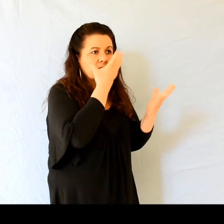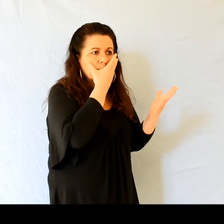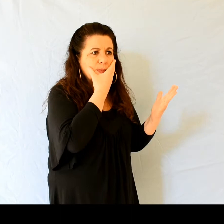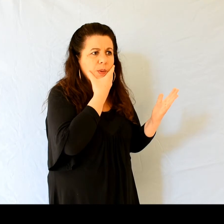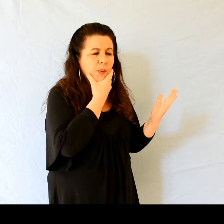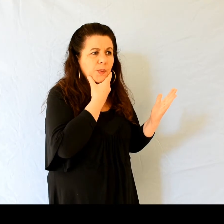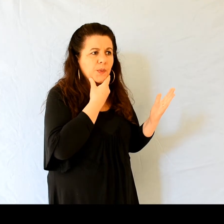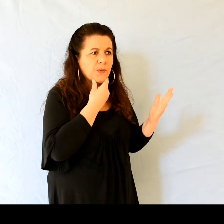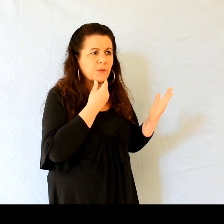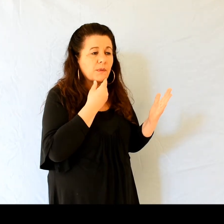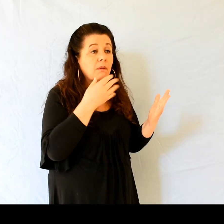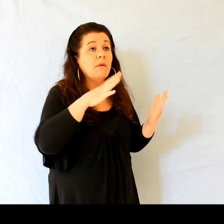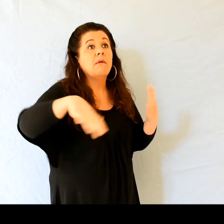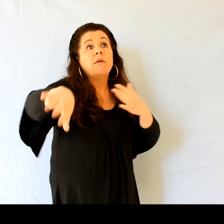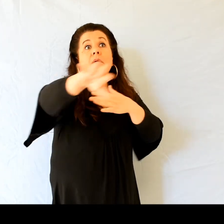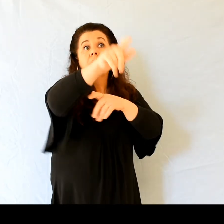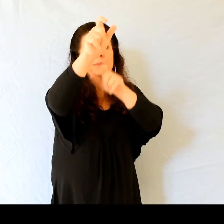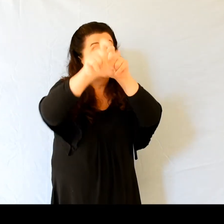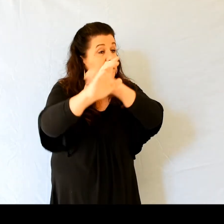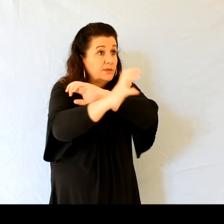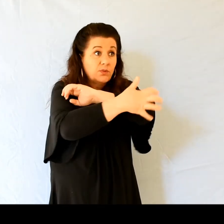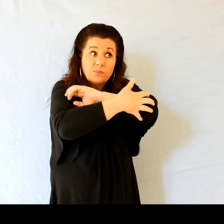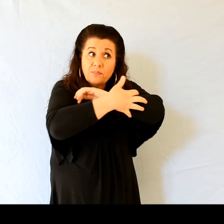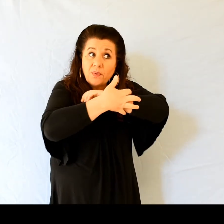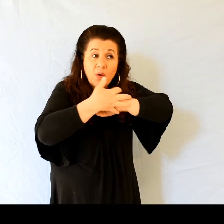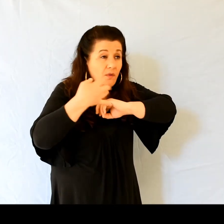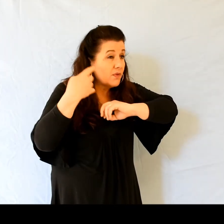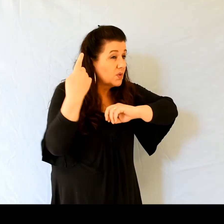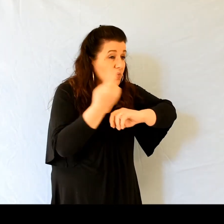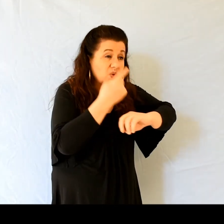Des pauvres, vous en aurez toujours avec vous.